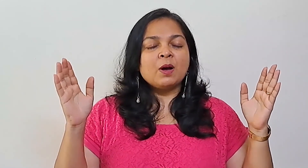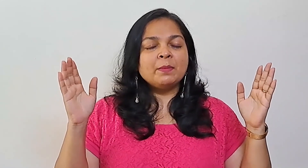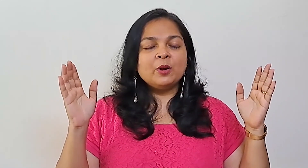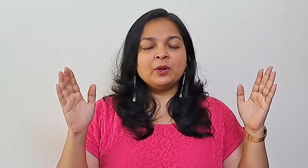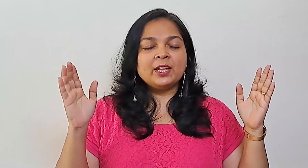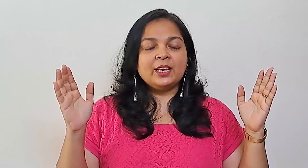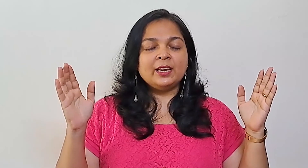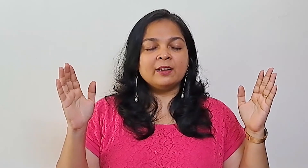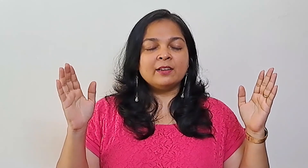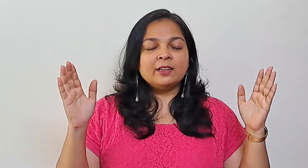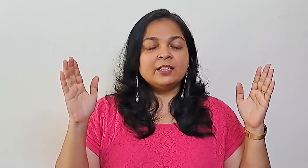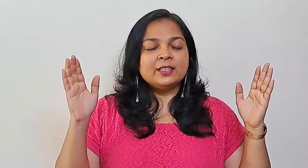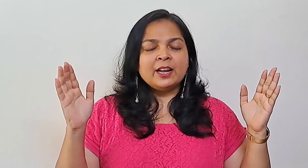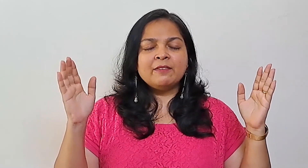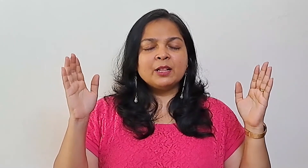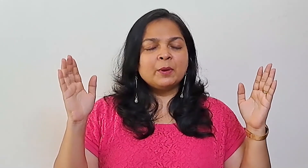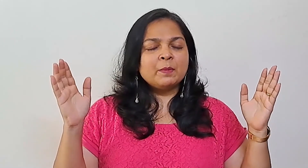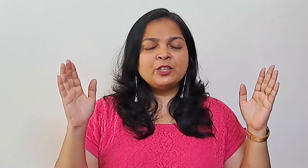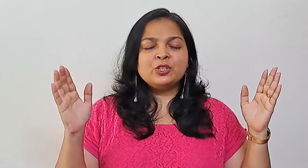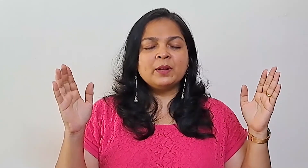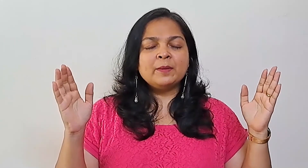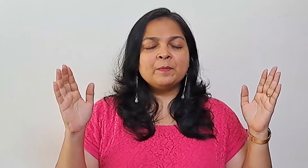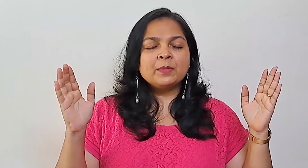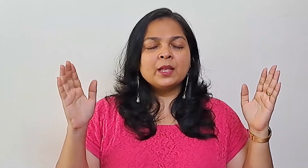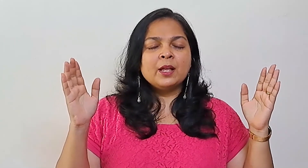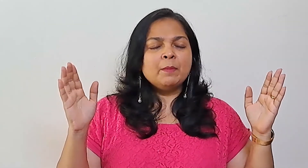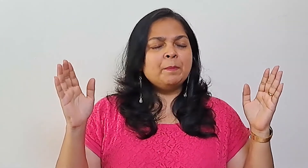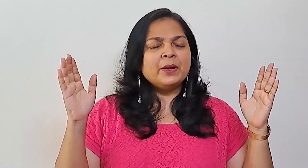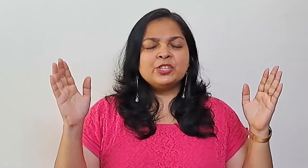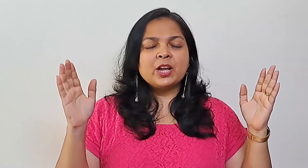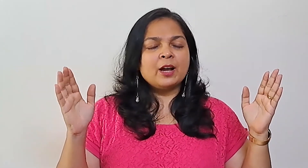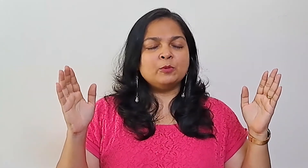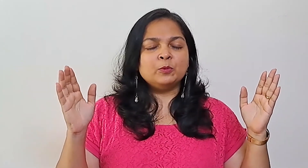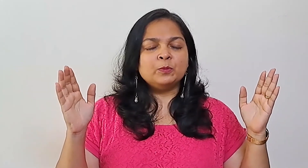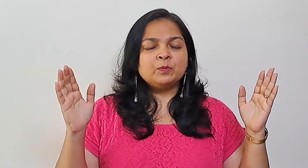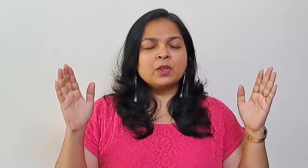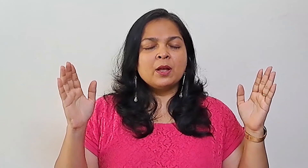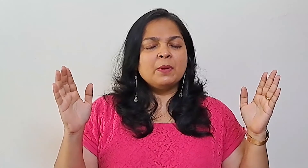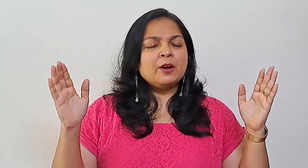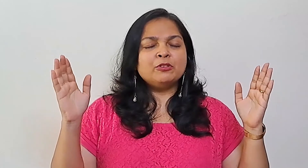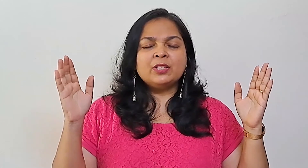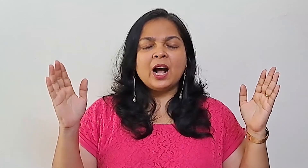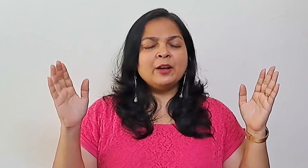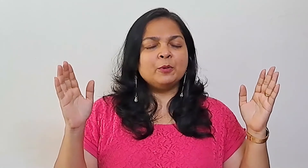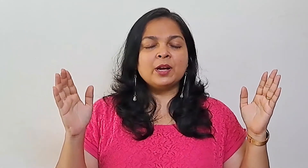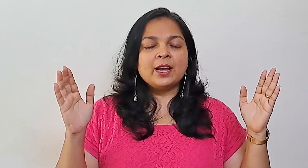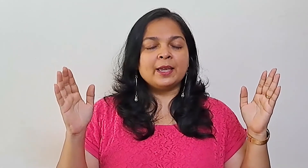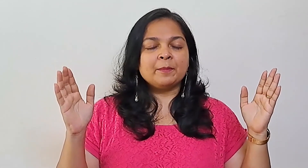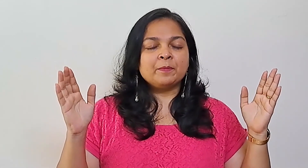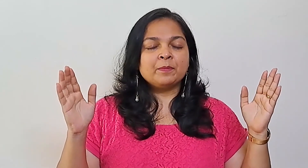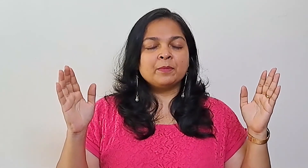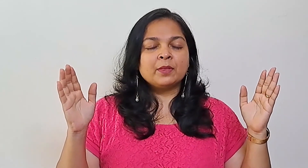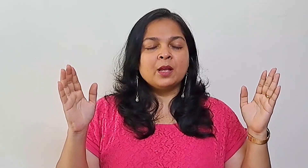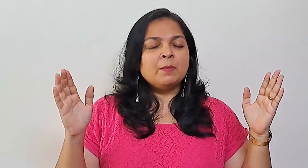ਆਪਣਾ ਸਵਾਮੀ ਹੋਣ ਦੇ ਲਈ। ਧੰਨਵਾਦ ਪਿਤਾ ਪਰਮੇਸ਼ਵਰ, ਮੈਂ ਬਚ ਗਿਆ ਹਾਂ, ਮੇਰਾ ਉਦਧਾਰ ਹੋ ਗਿਆ